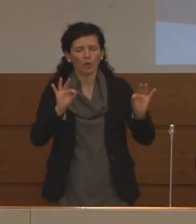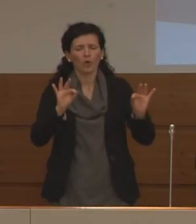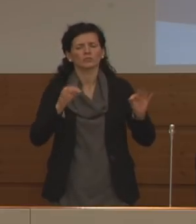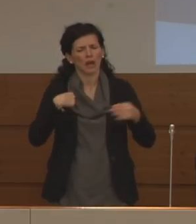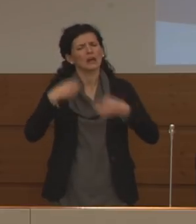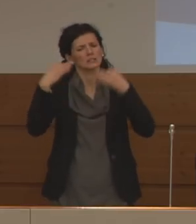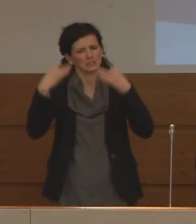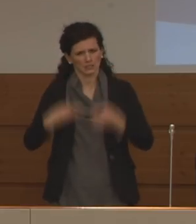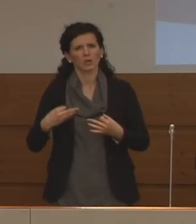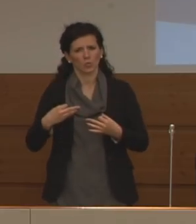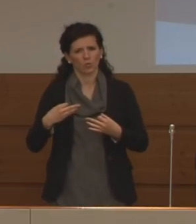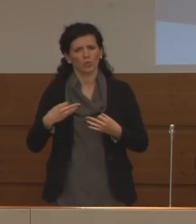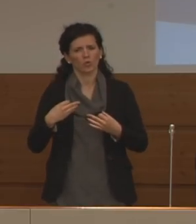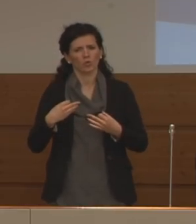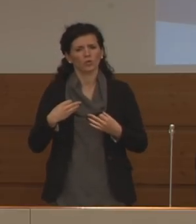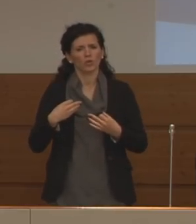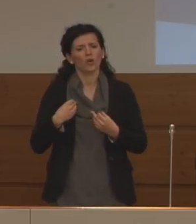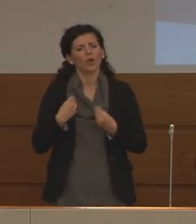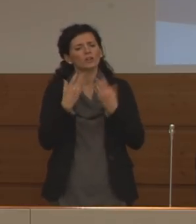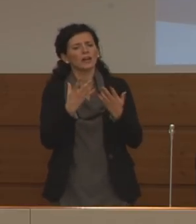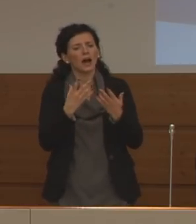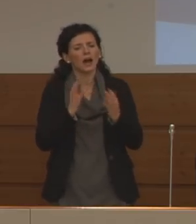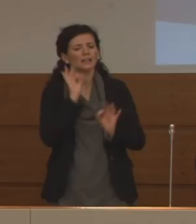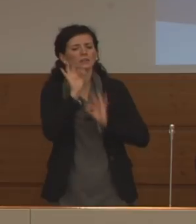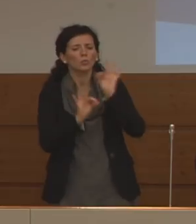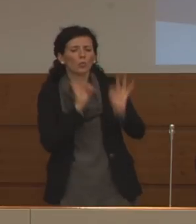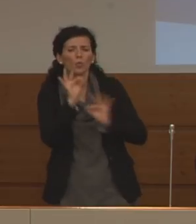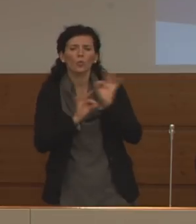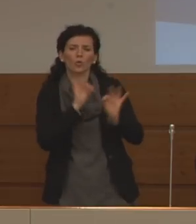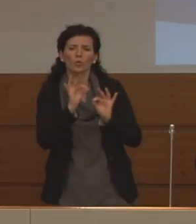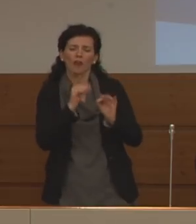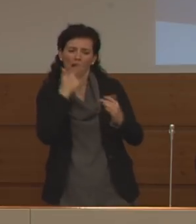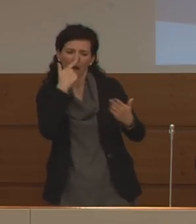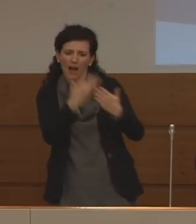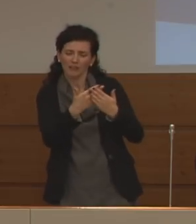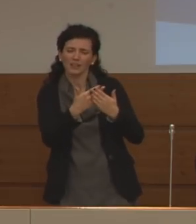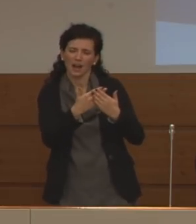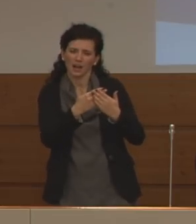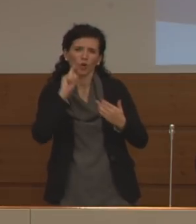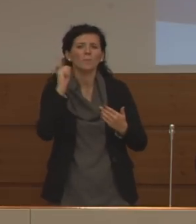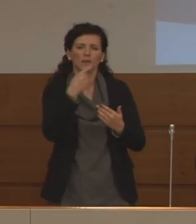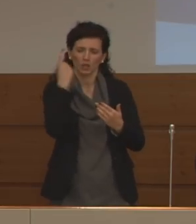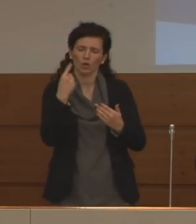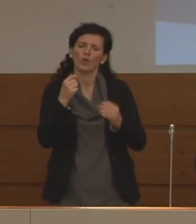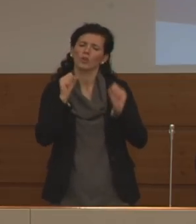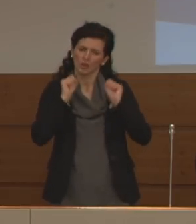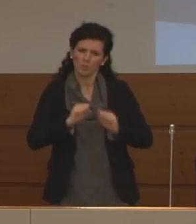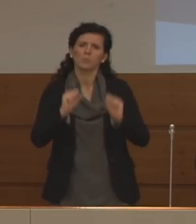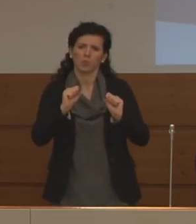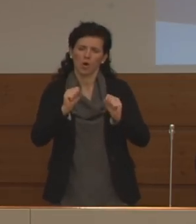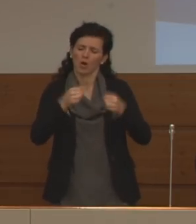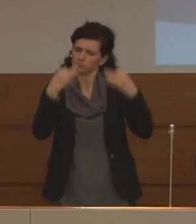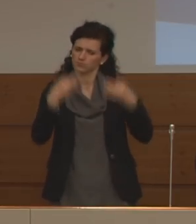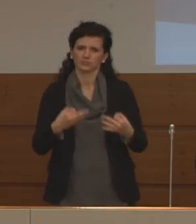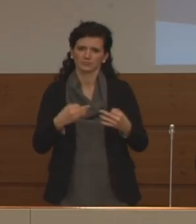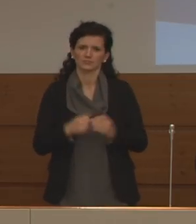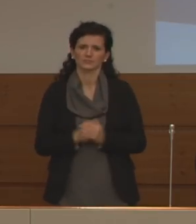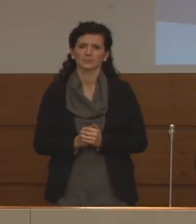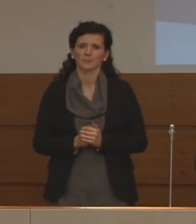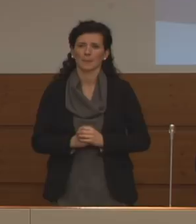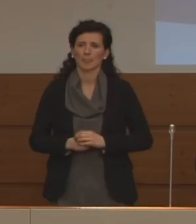migliori trattamenti sarà più a adeguatamente e più compiutamente garantita